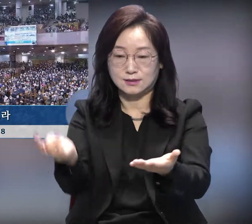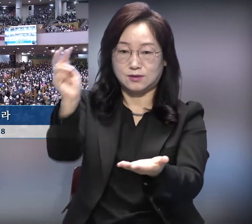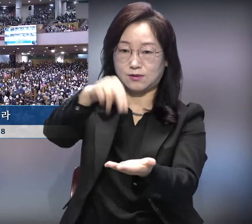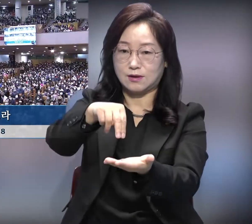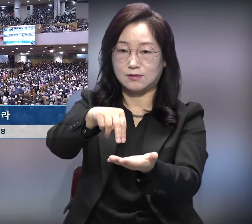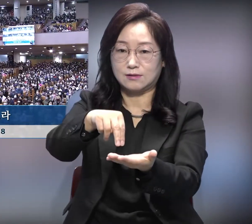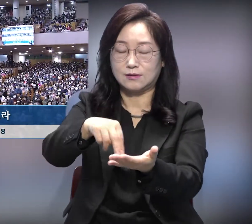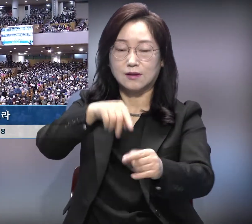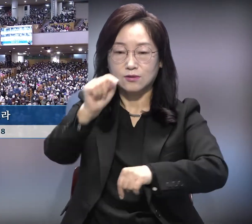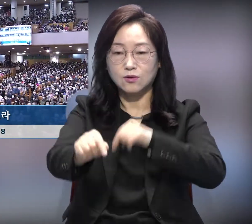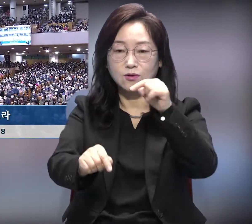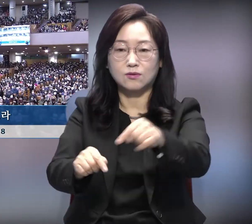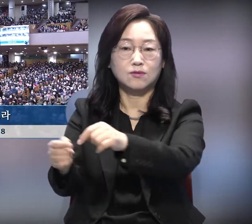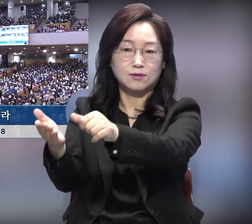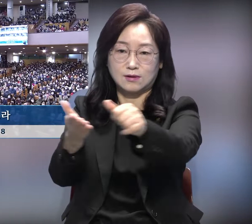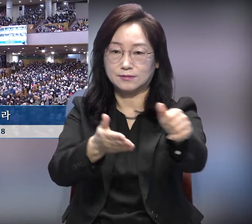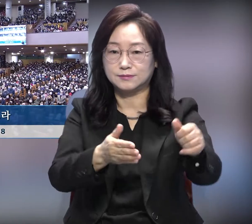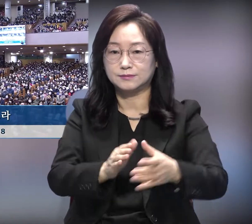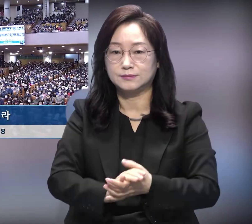일어나 걸으라.